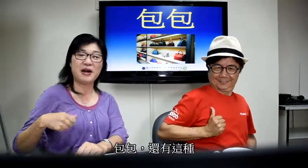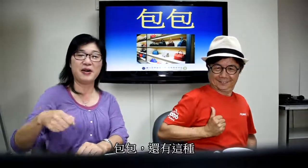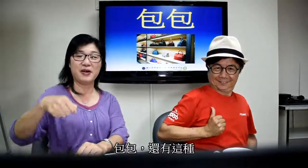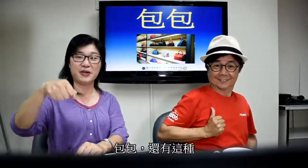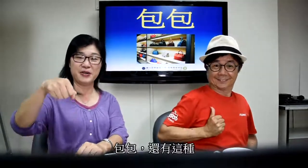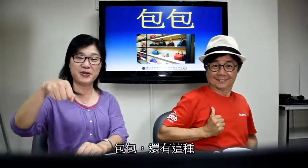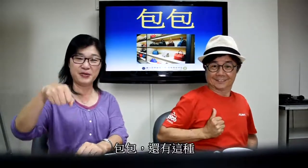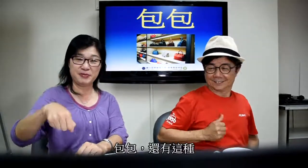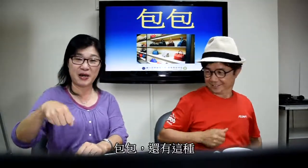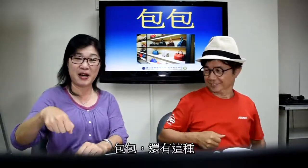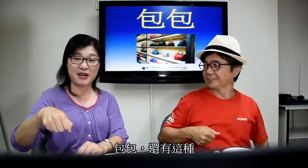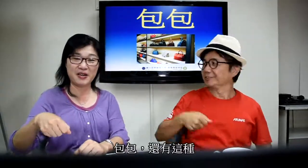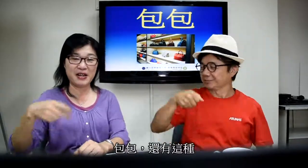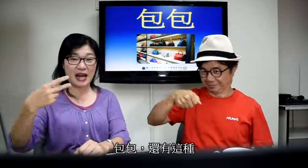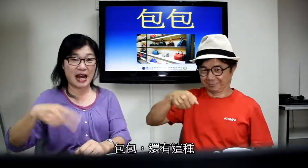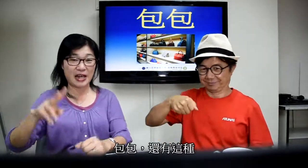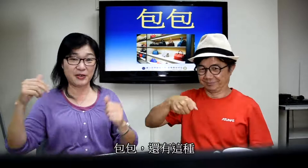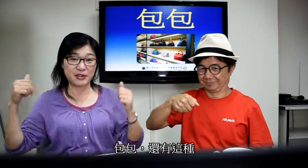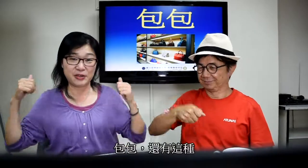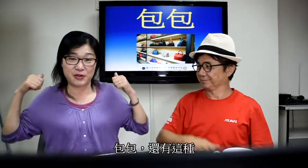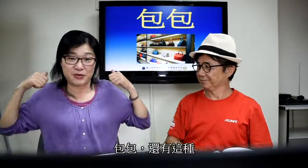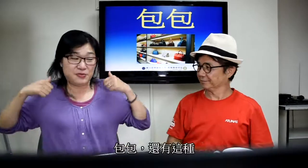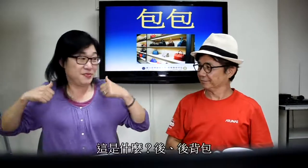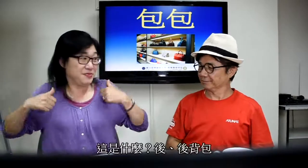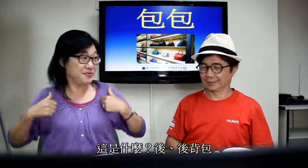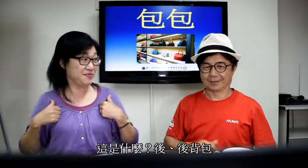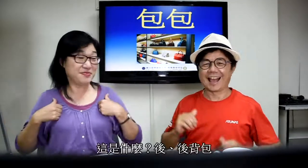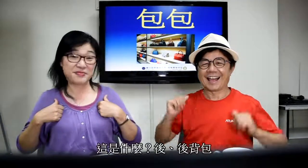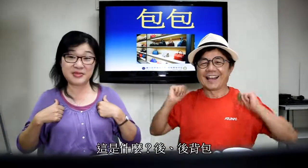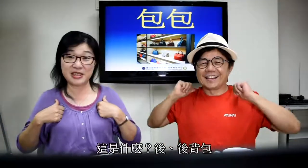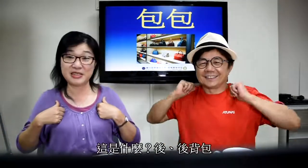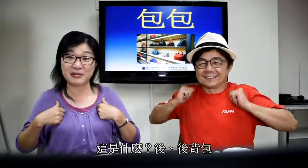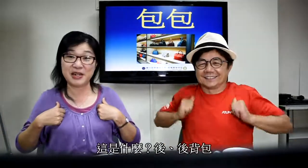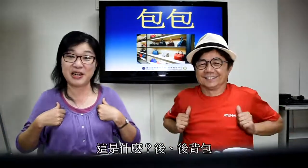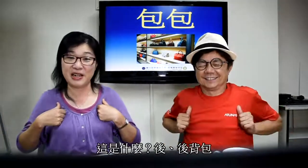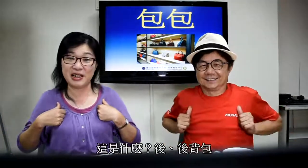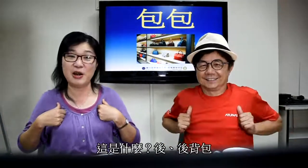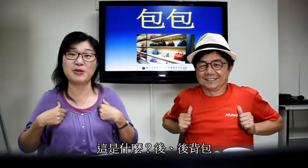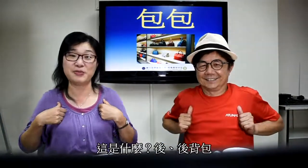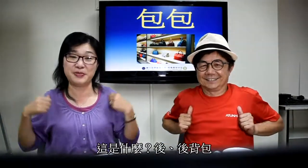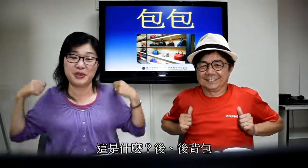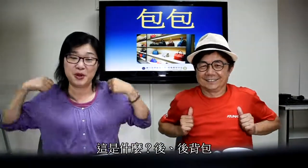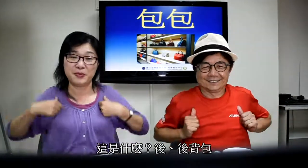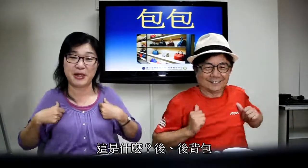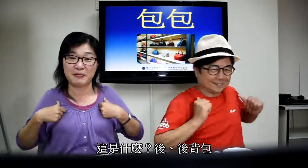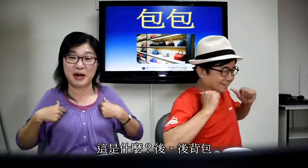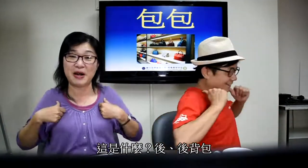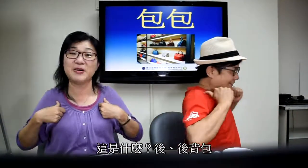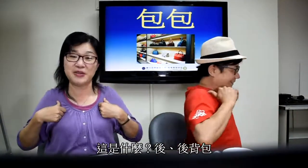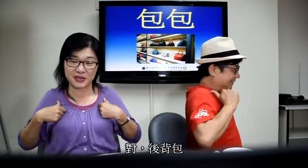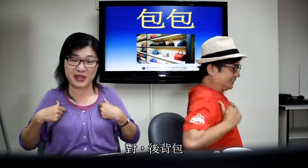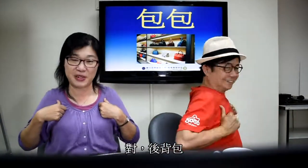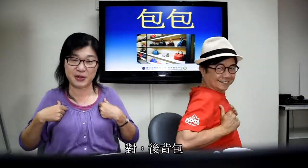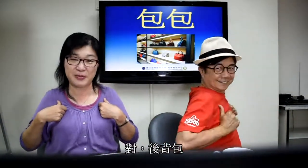包包，还有这种，这是什么？后背包，对，后背